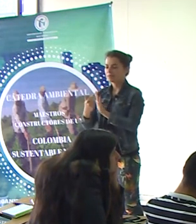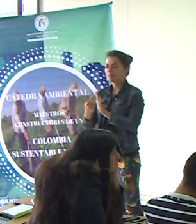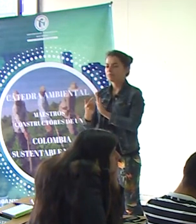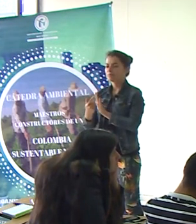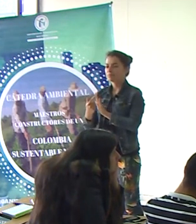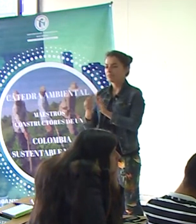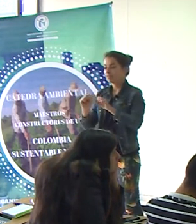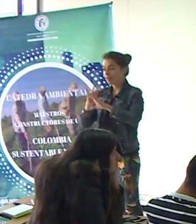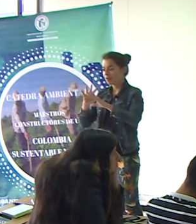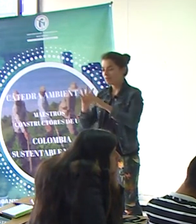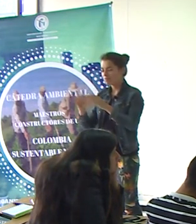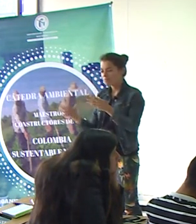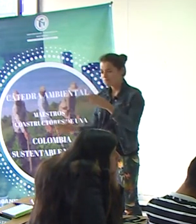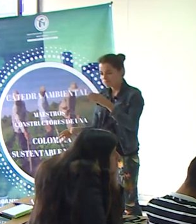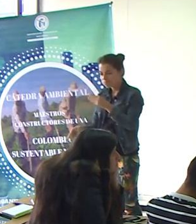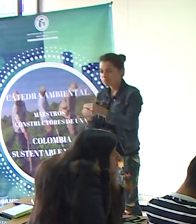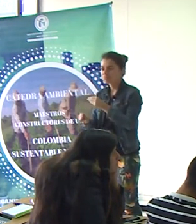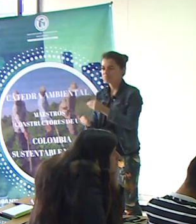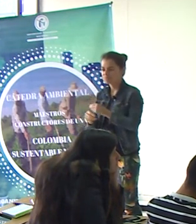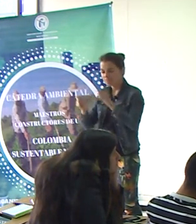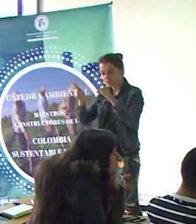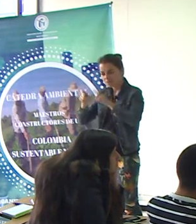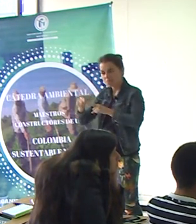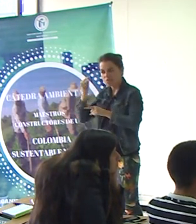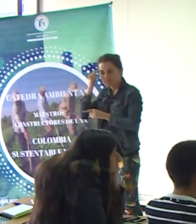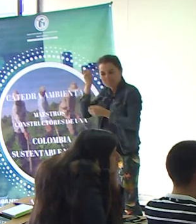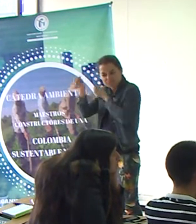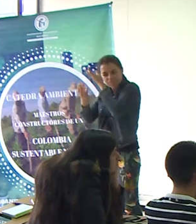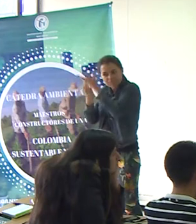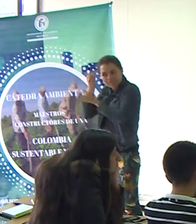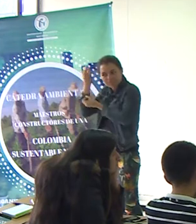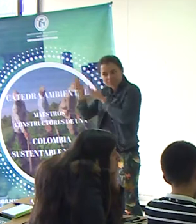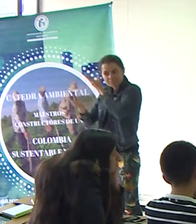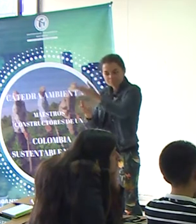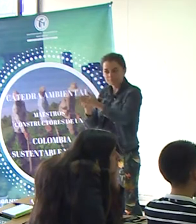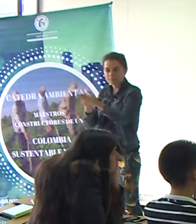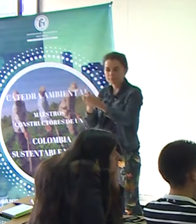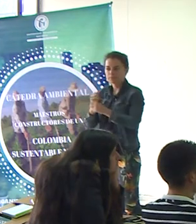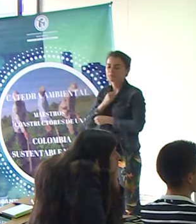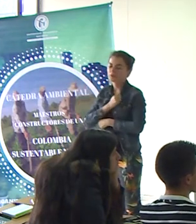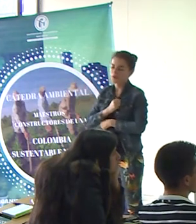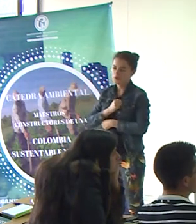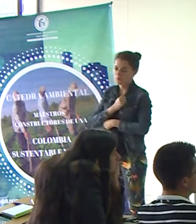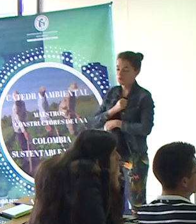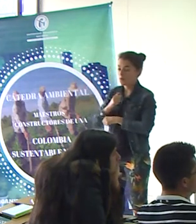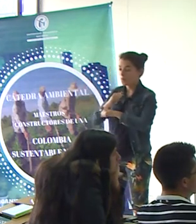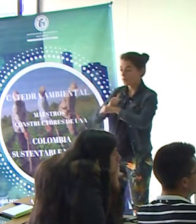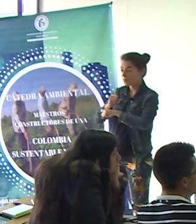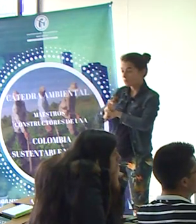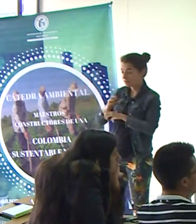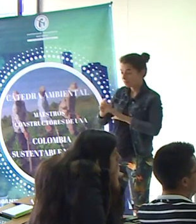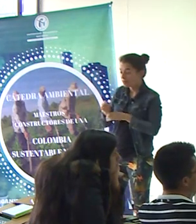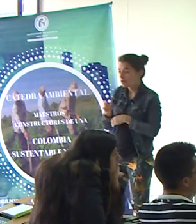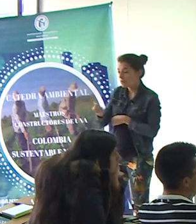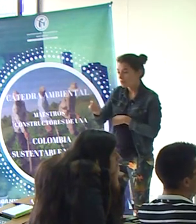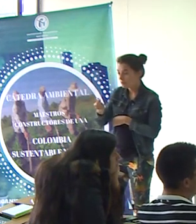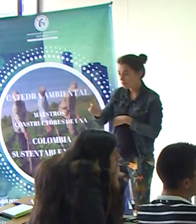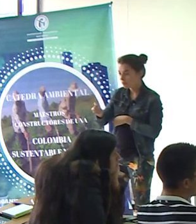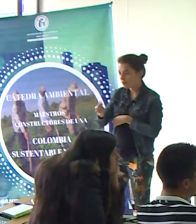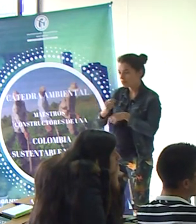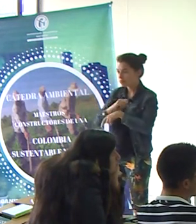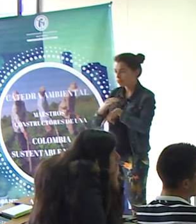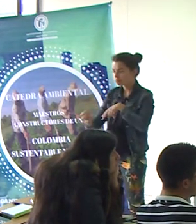dimensiones que no siempre se tocan para ello les queríamos pedir que hicieran un montaje que tenga que ver como